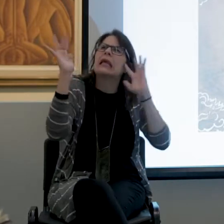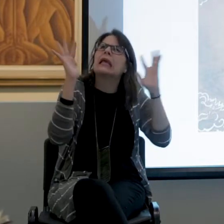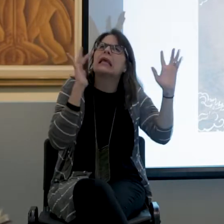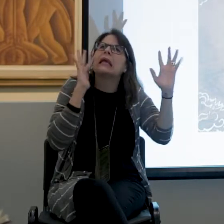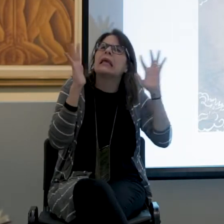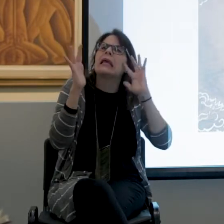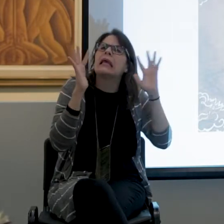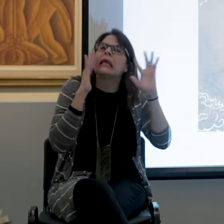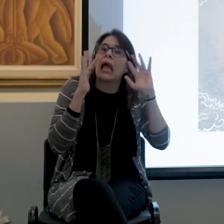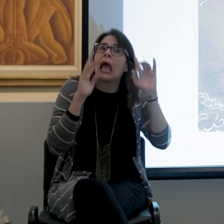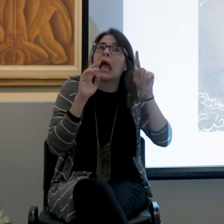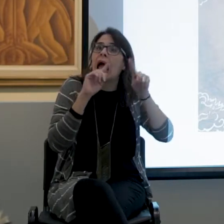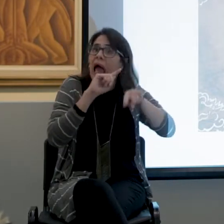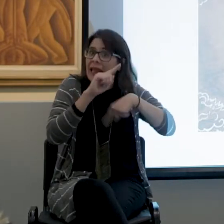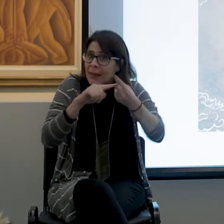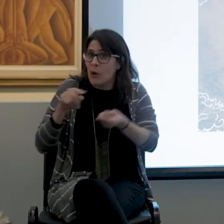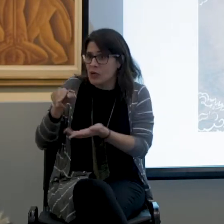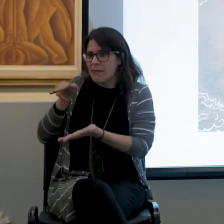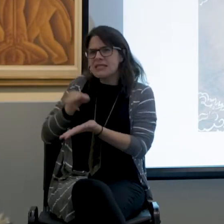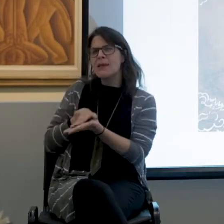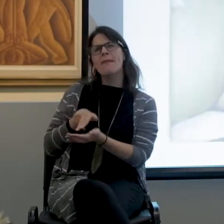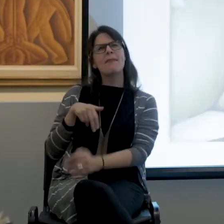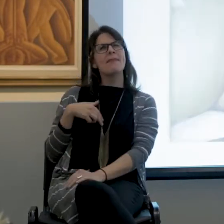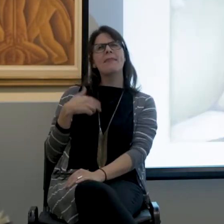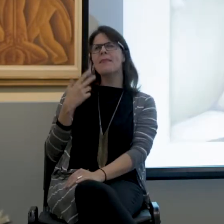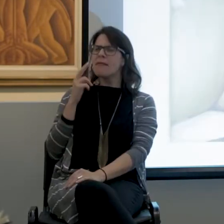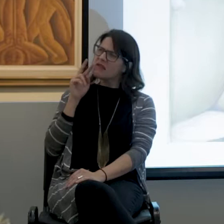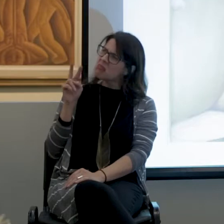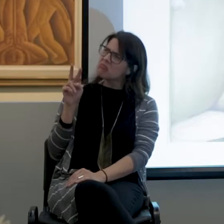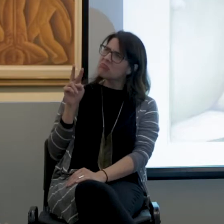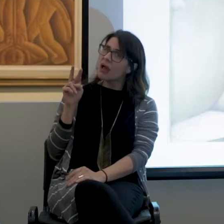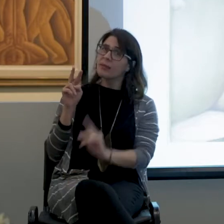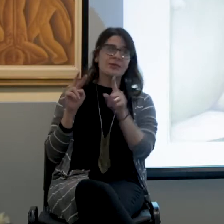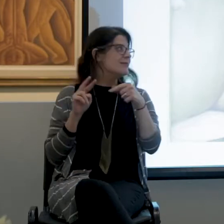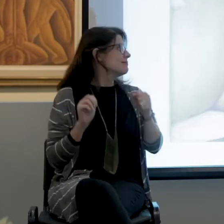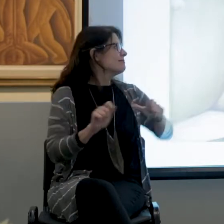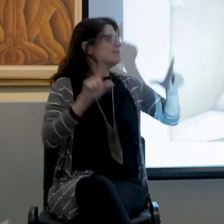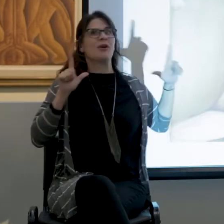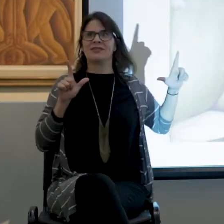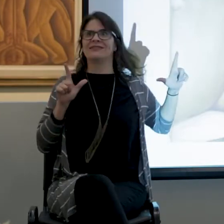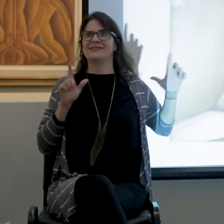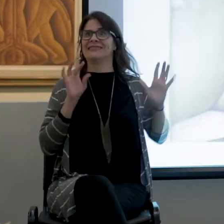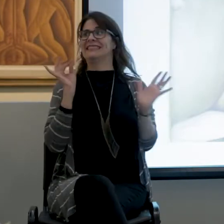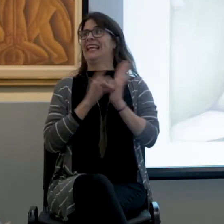aí, como eu disse, quando eles estavam bem, ele falava, não, ó, tudo isso aqui é isso aqui.